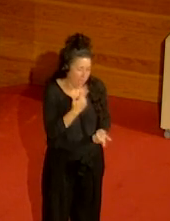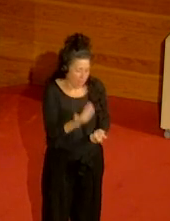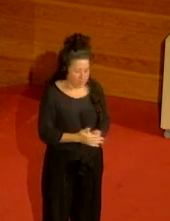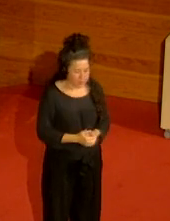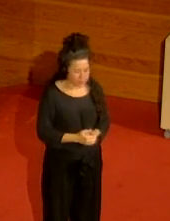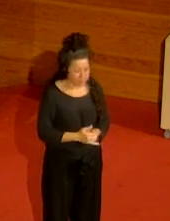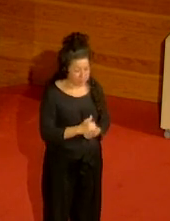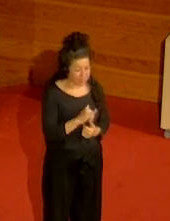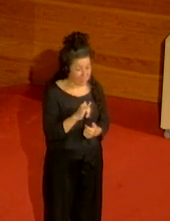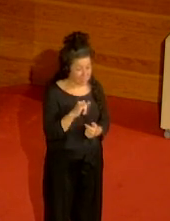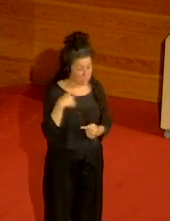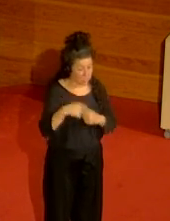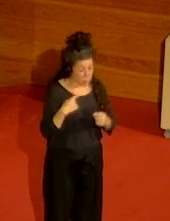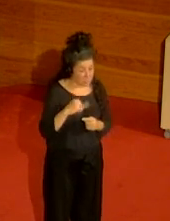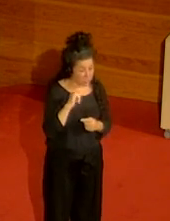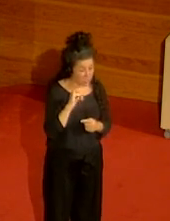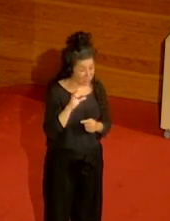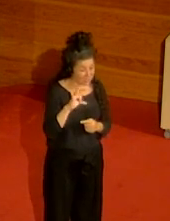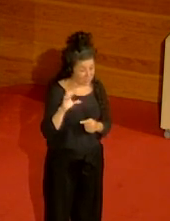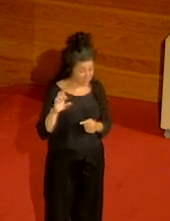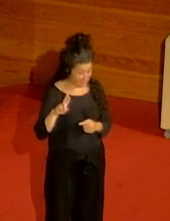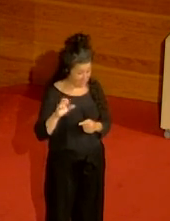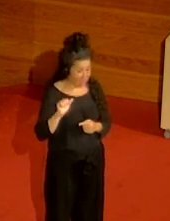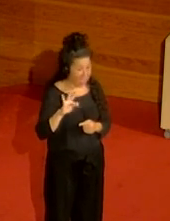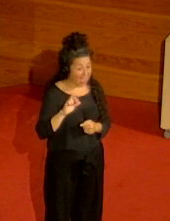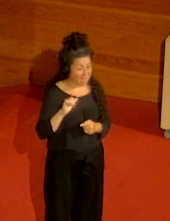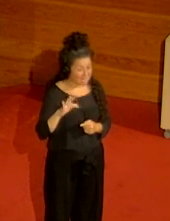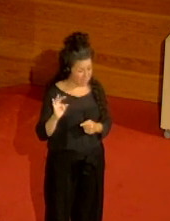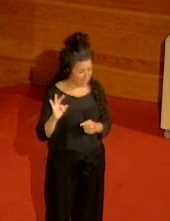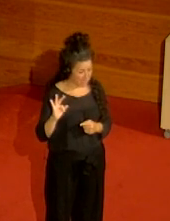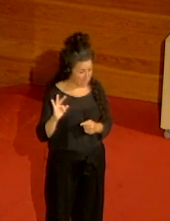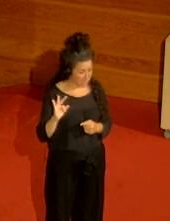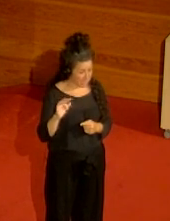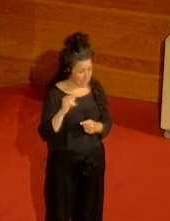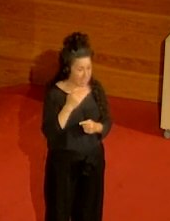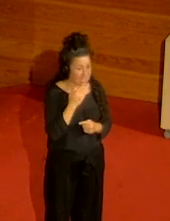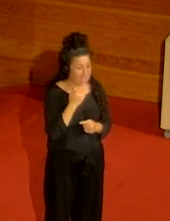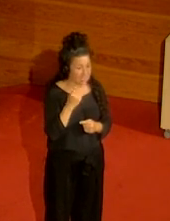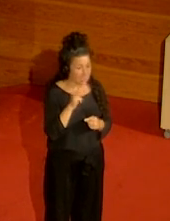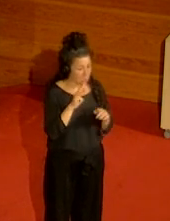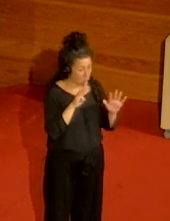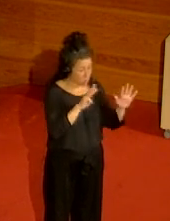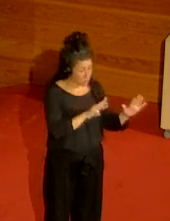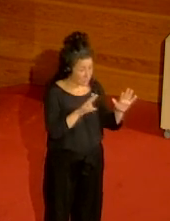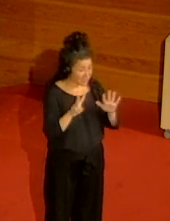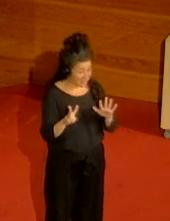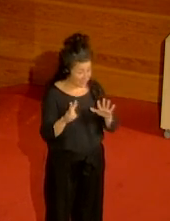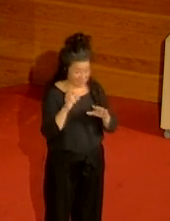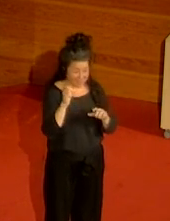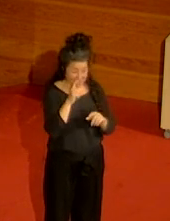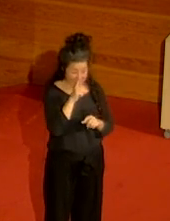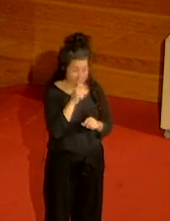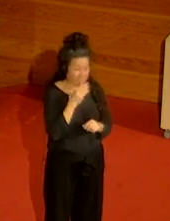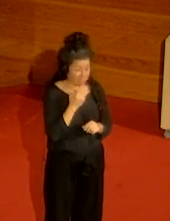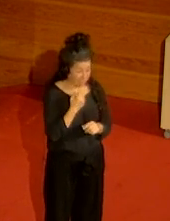lleva 15 años sin convocar elecciones en Palestina y tiene 87 años aferrado al poder y la gente